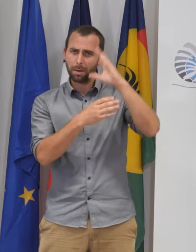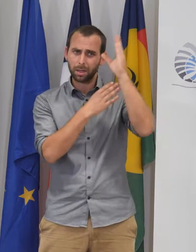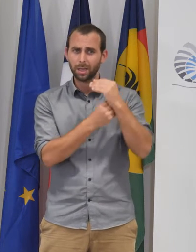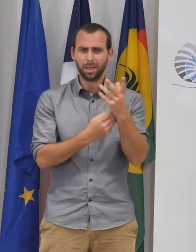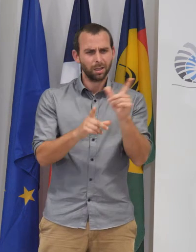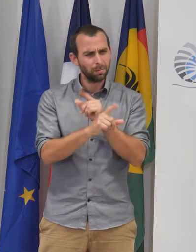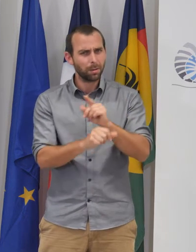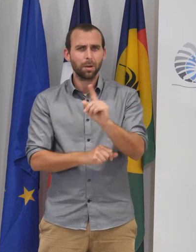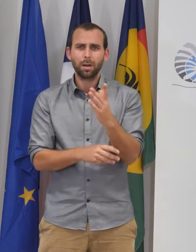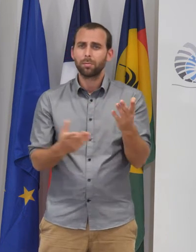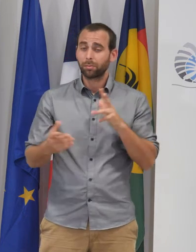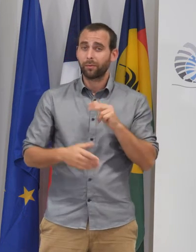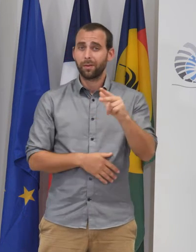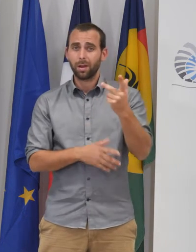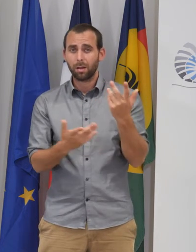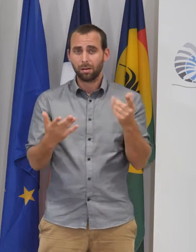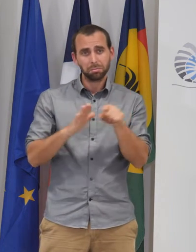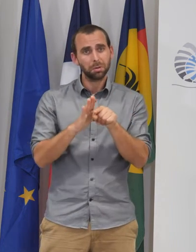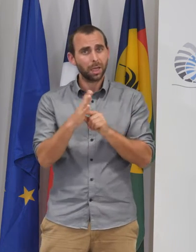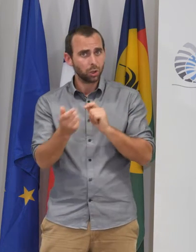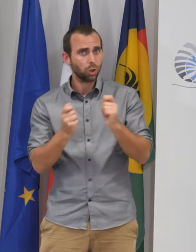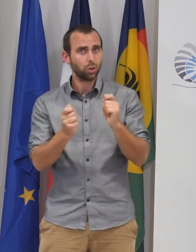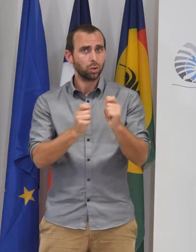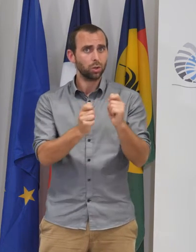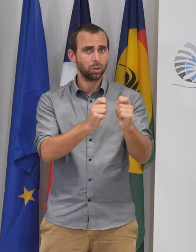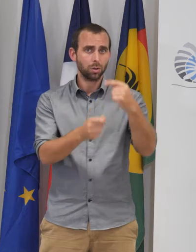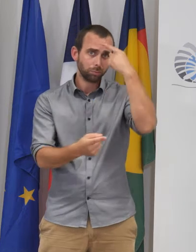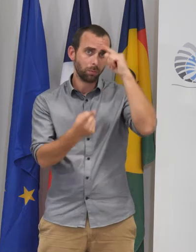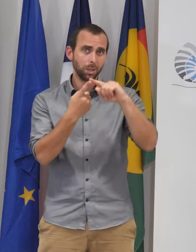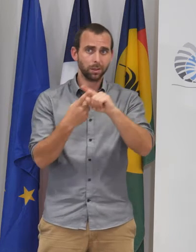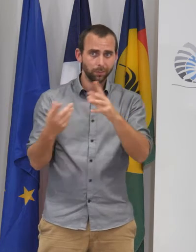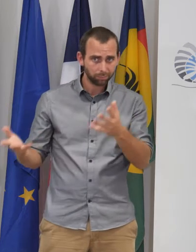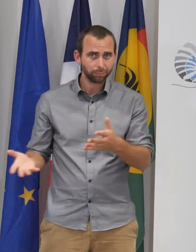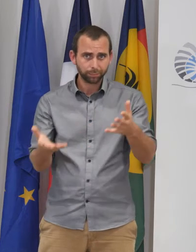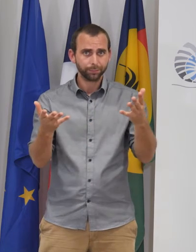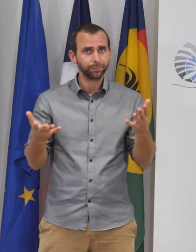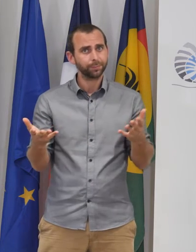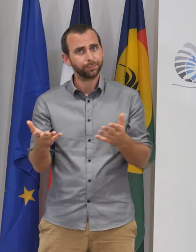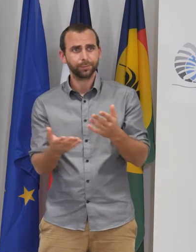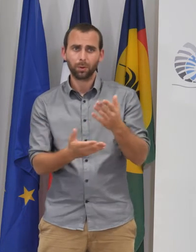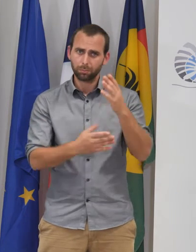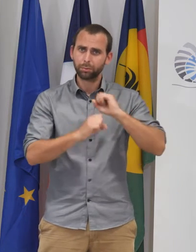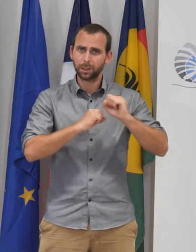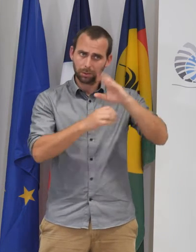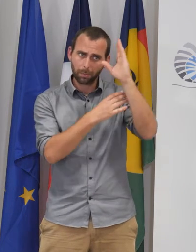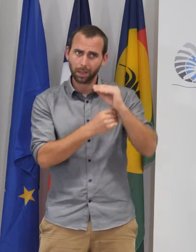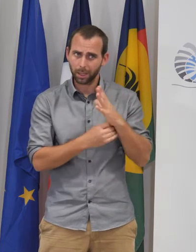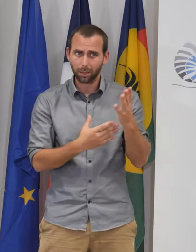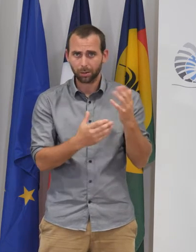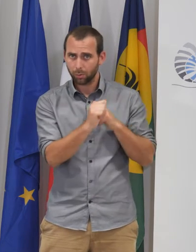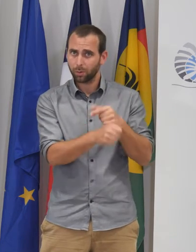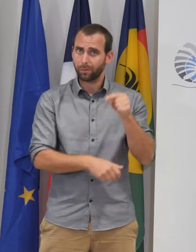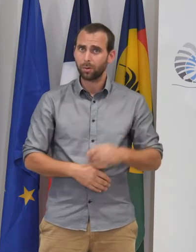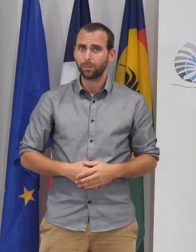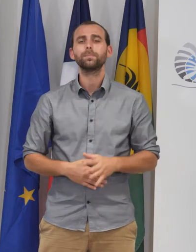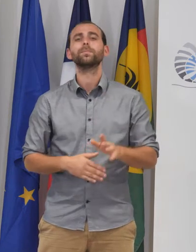des dispositions qui vont être prises justement pour encourager et accompagner les gens peut-être à mieux respecter ces... Bien naturellement, hein, les gestes barrières sont